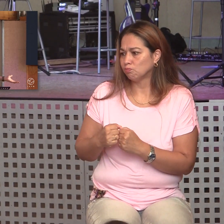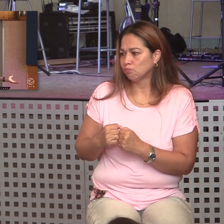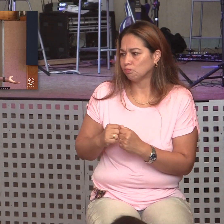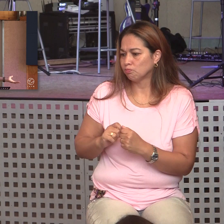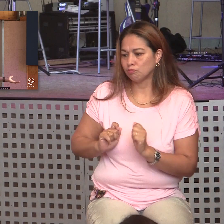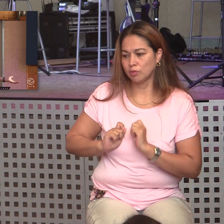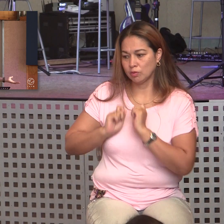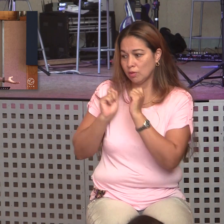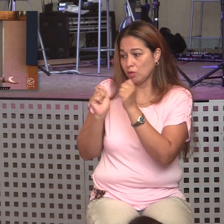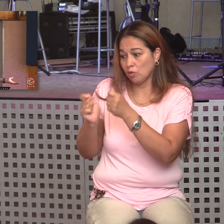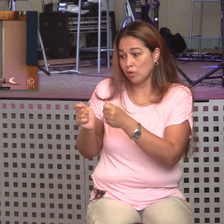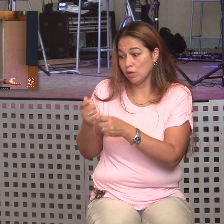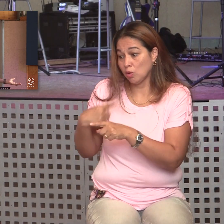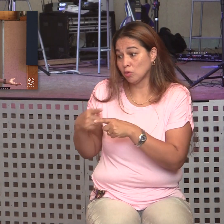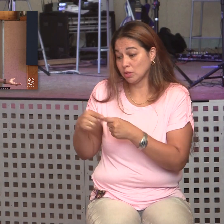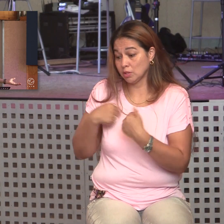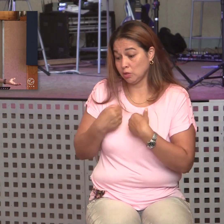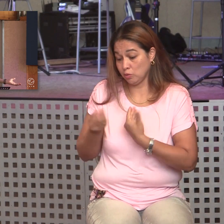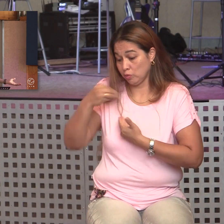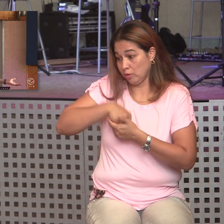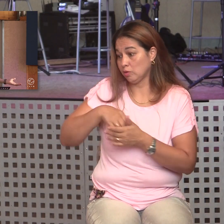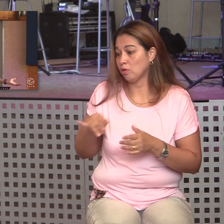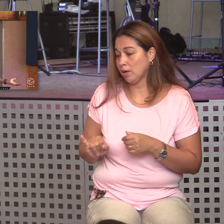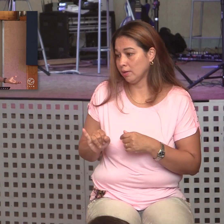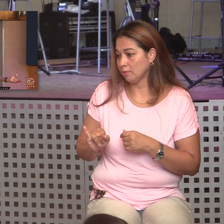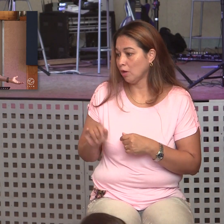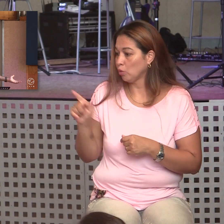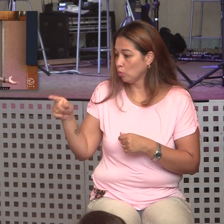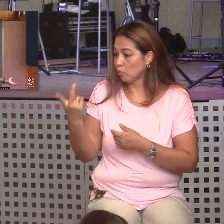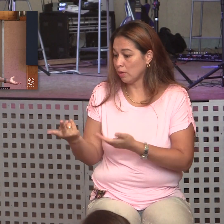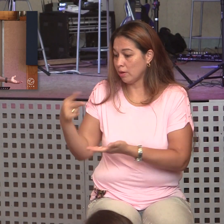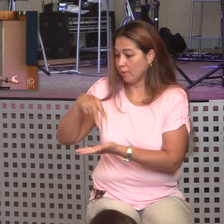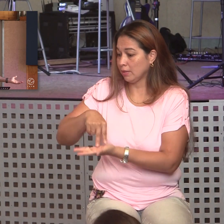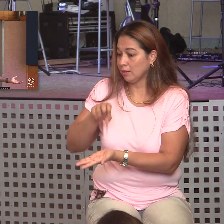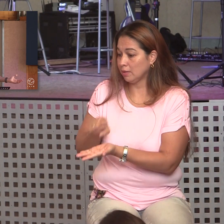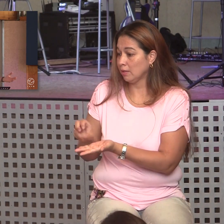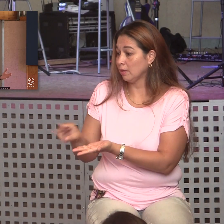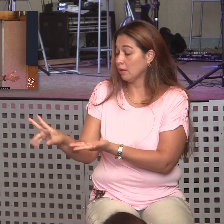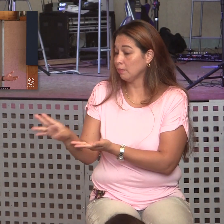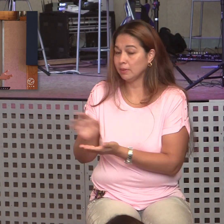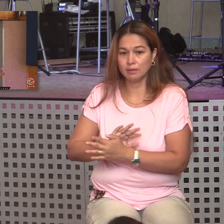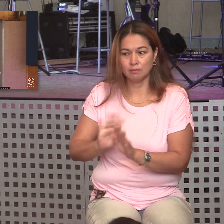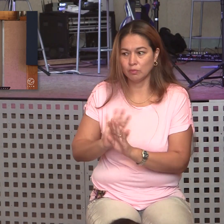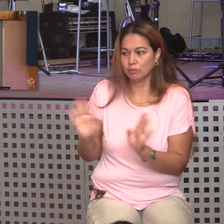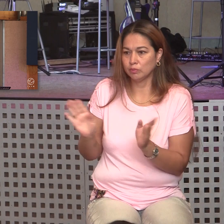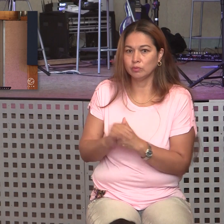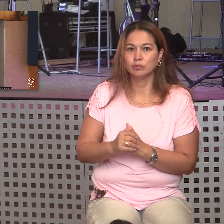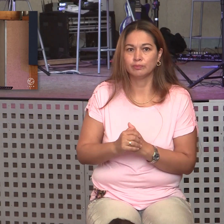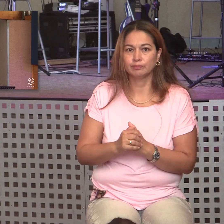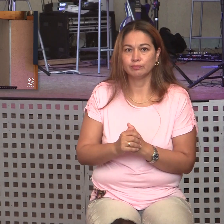hombre, ¿qué hizo? Se levantó y anduvo. No hay otra.